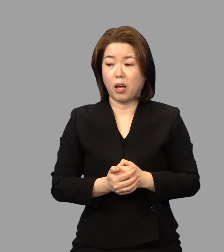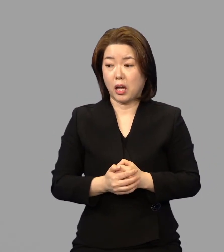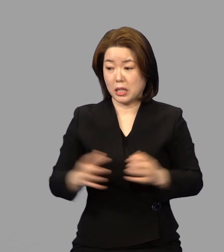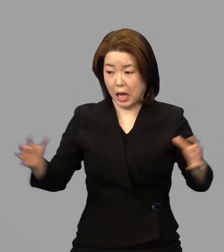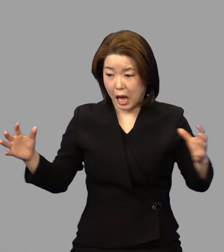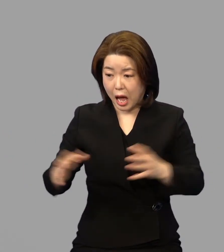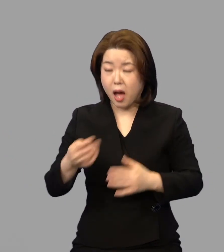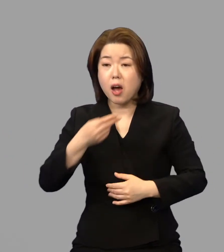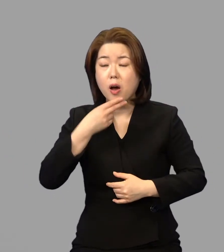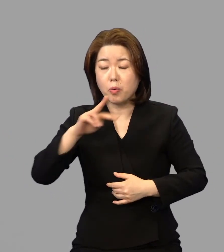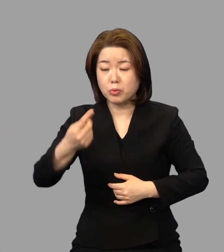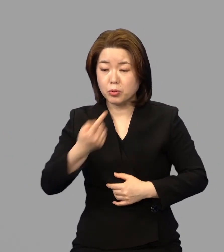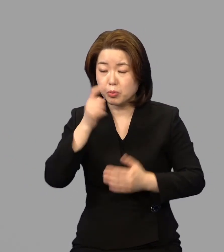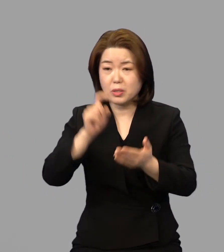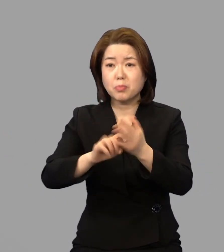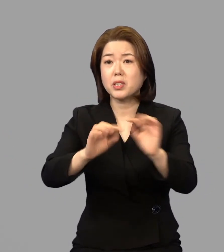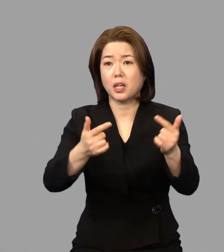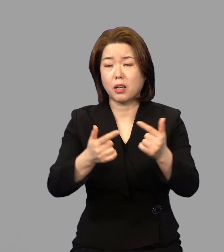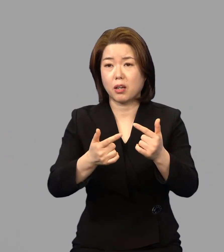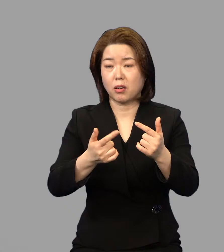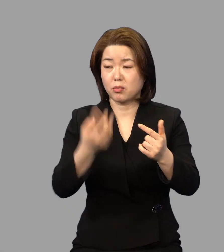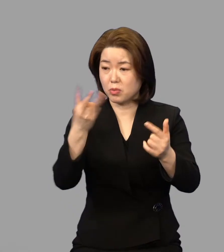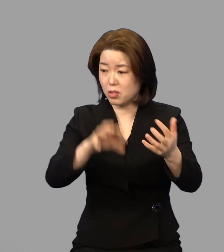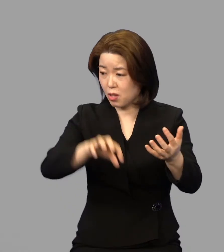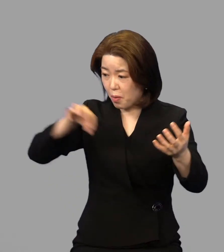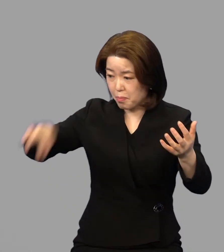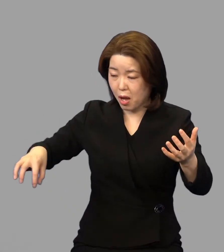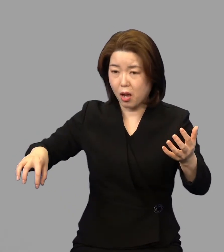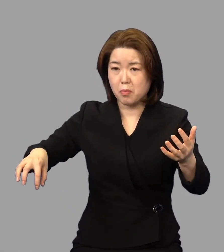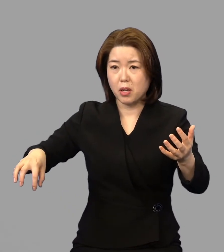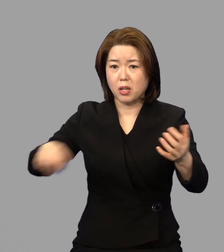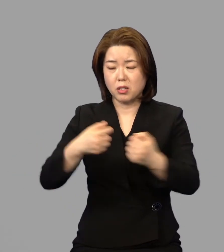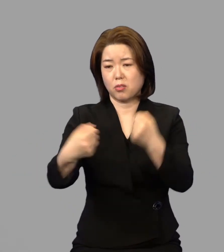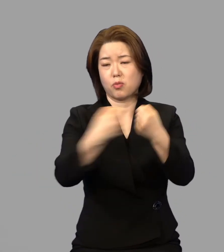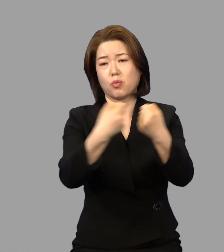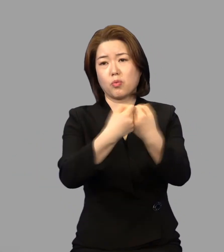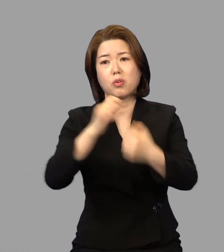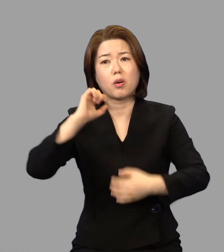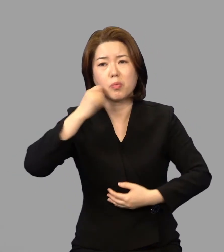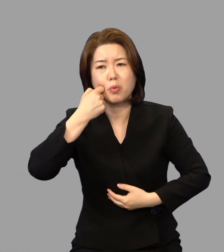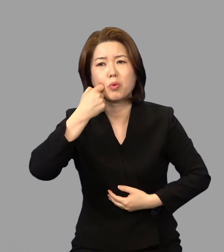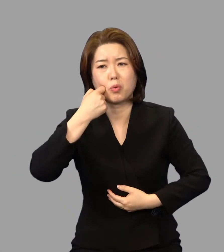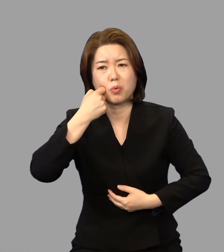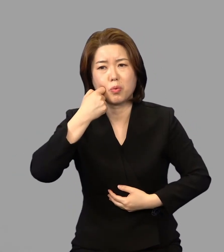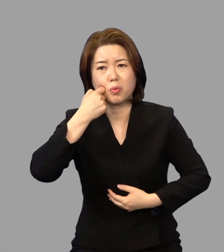정복인데 일부는 떨어져 나가면 그러면 이건 싸움도 안 되는 거예요.